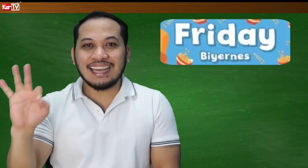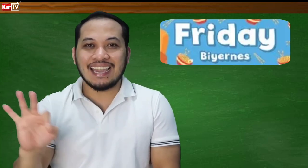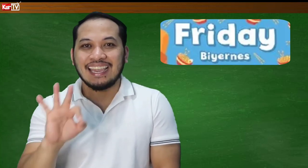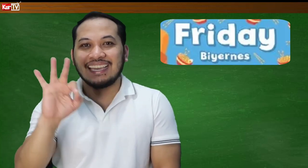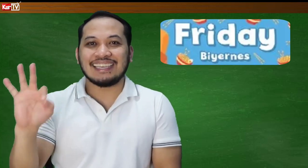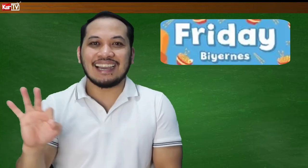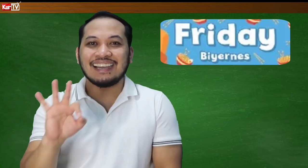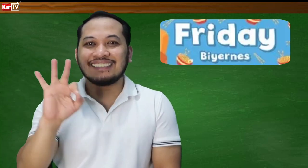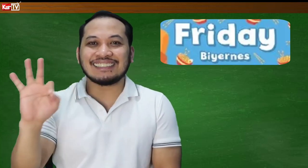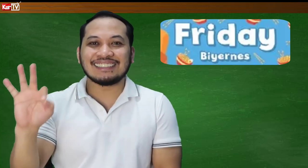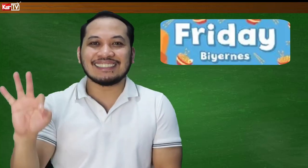Friday.